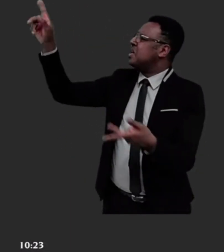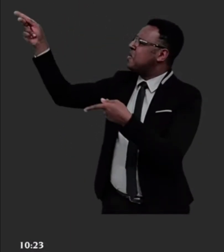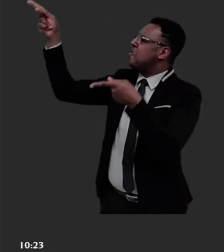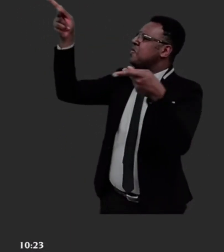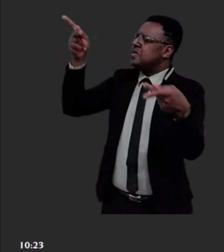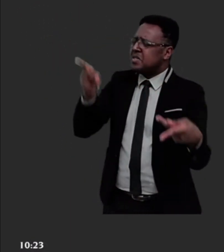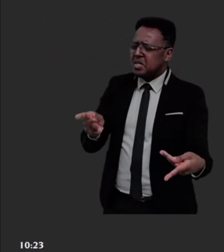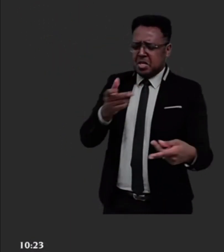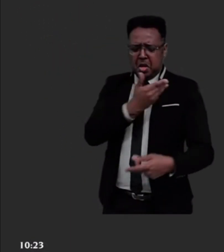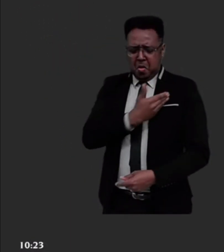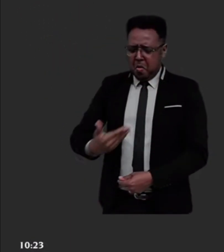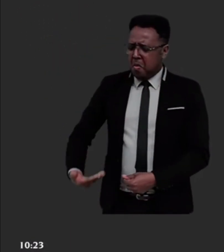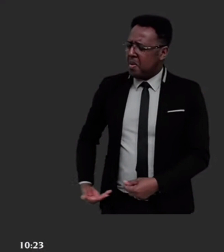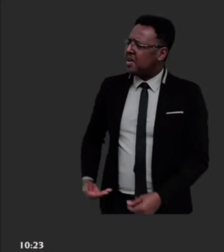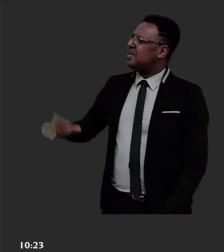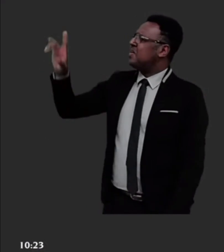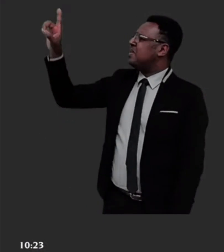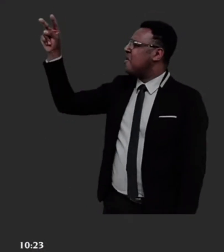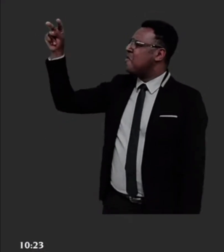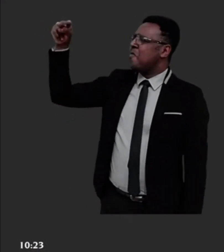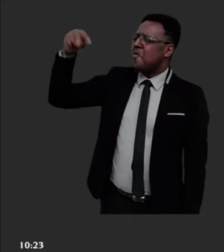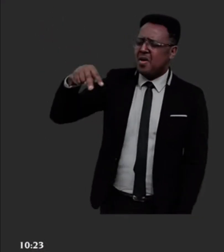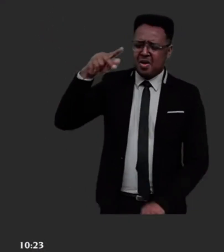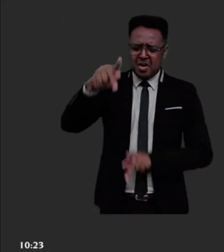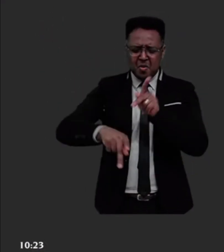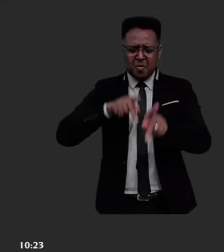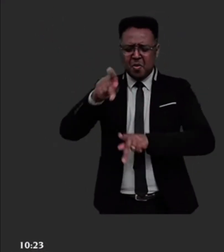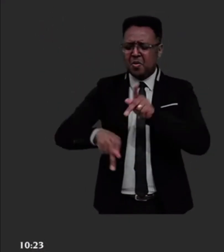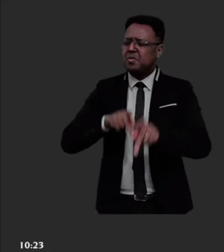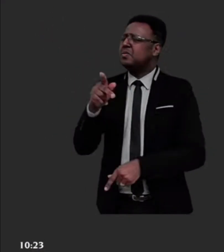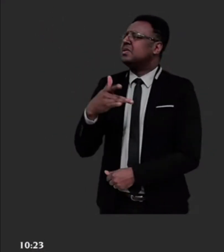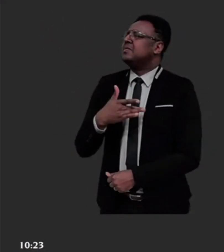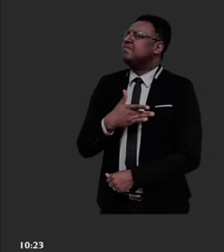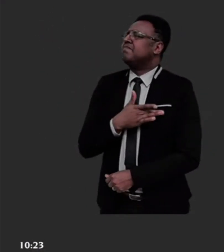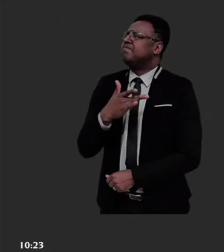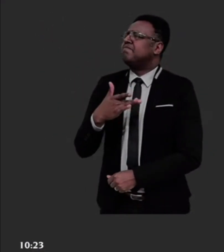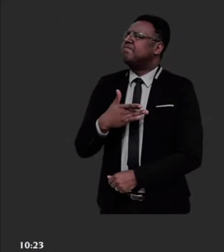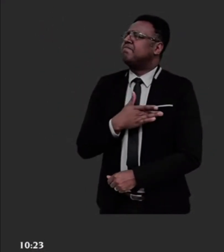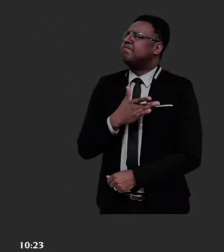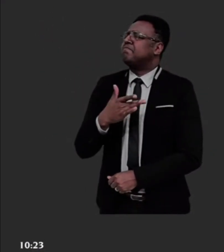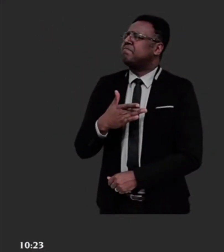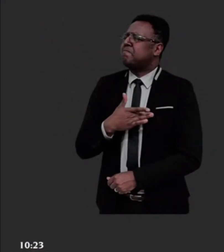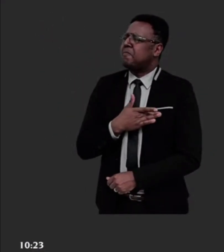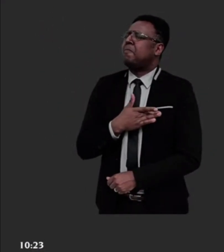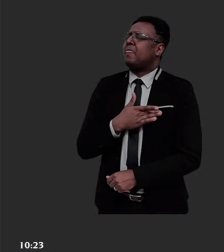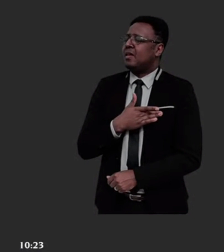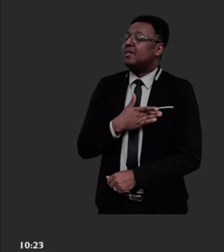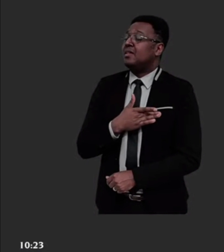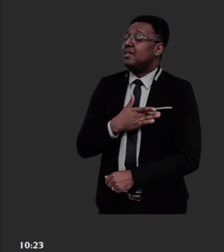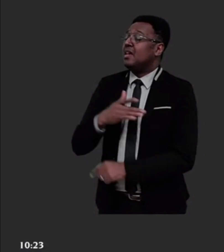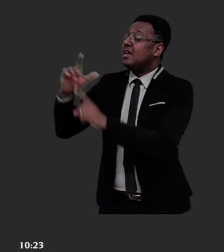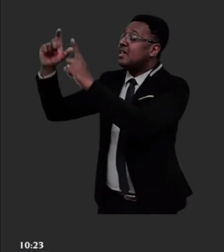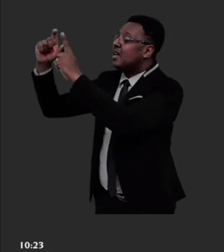tenha piedade da humanidade, pelo amor do teu nome, não deixe deixa faltar a tua palavra